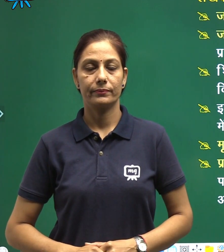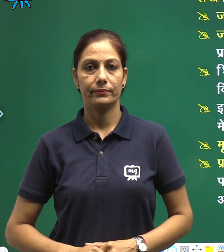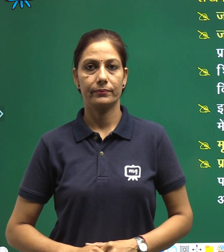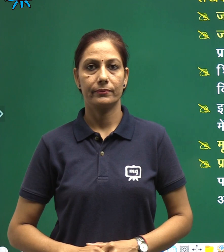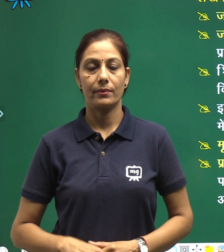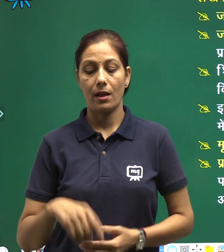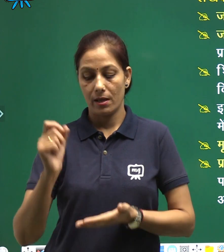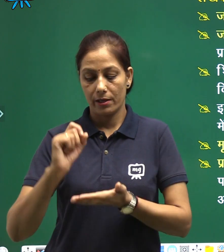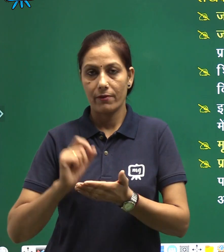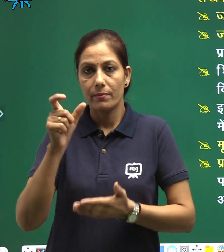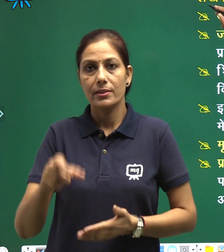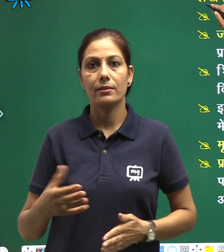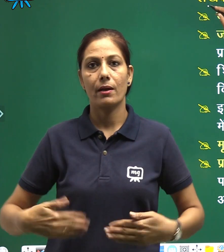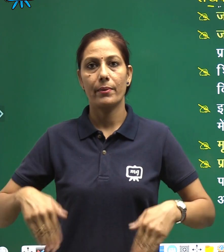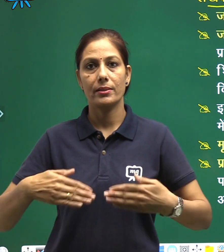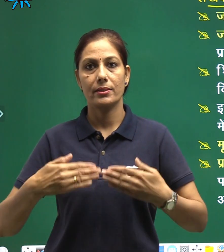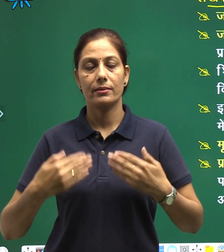लेखक परिचय।